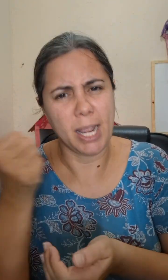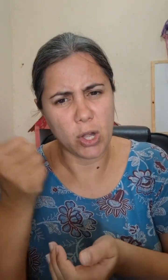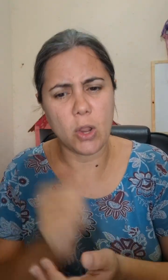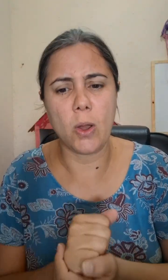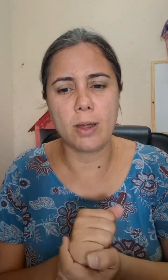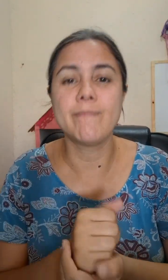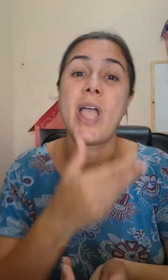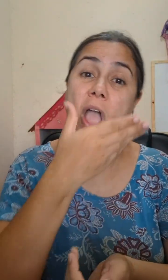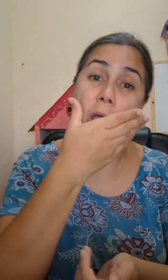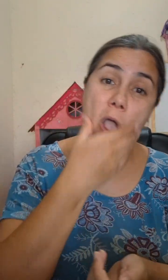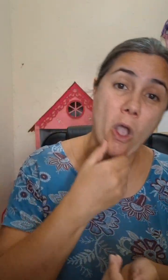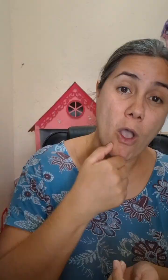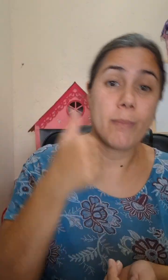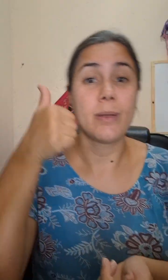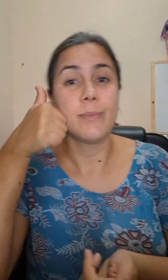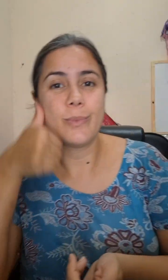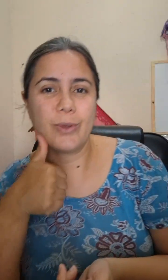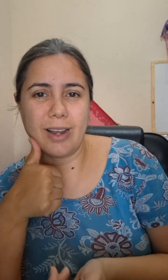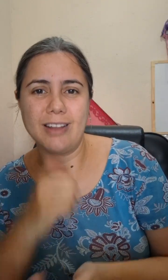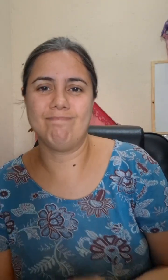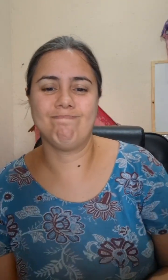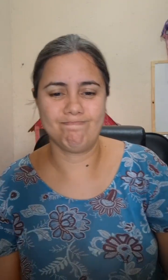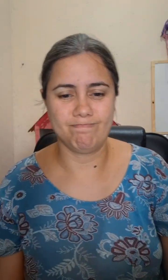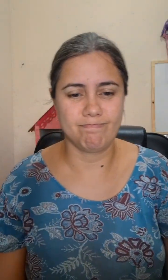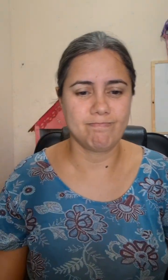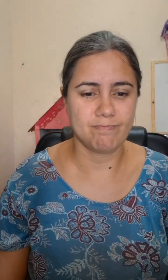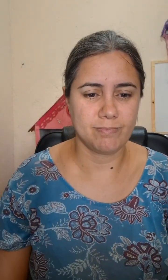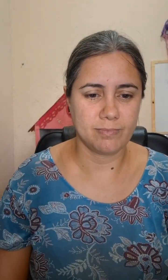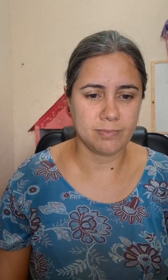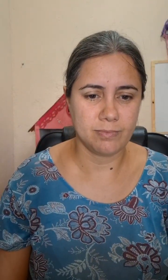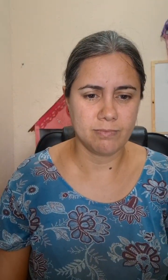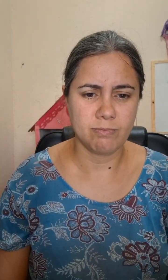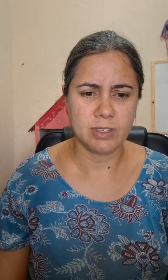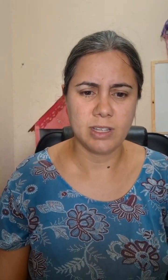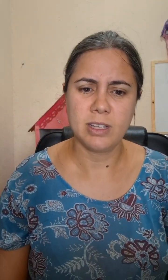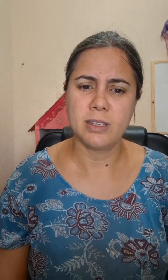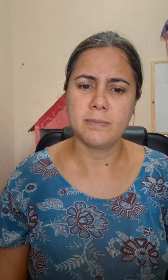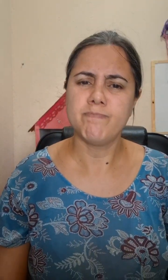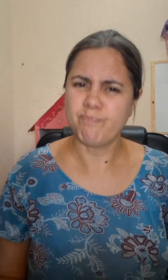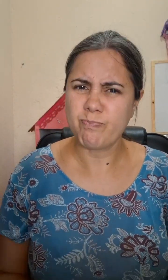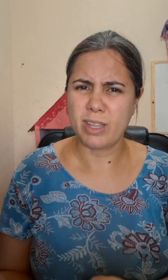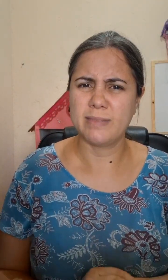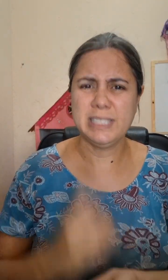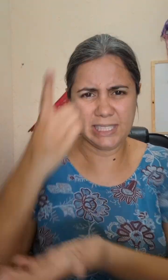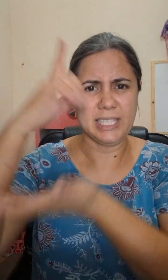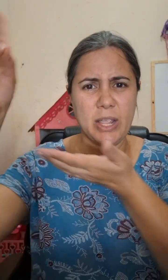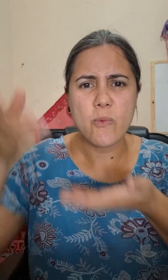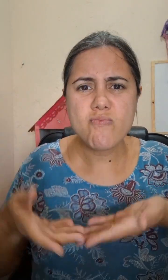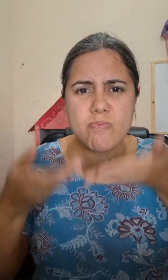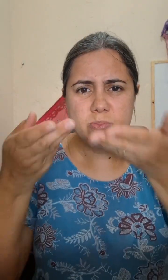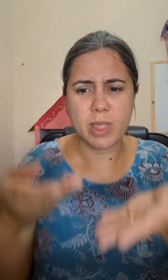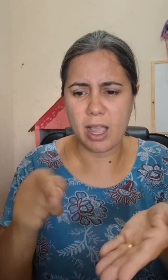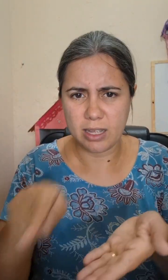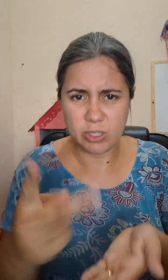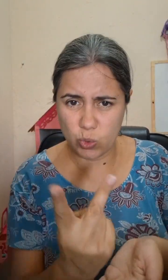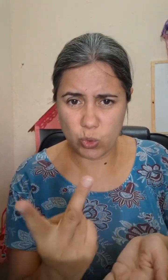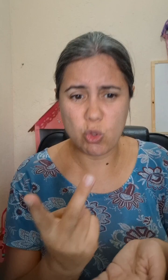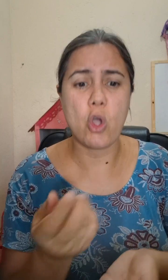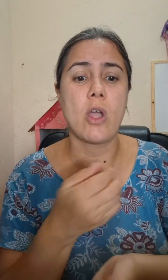Deus, ao dar para os dois a missão do casamento, o texto deixa claro que se trata de